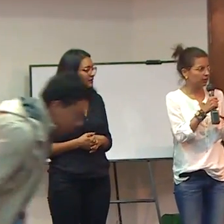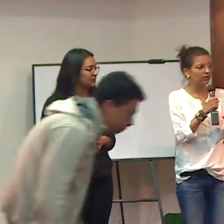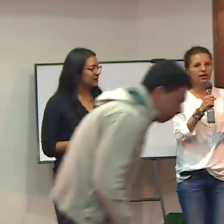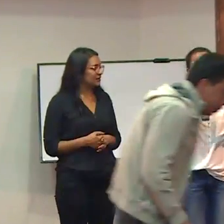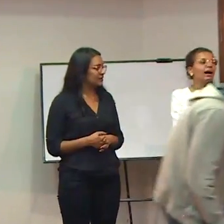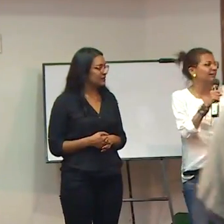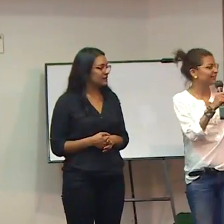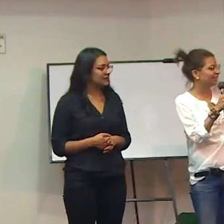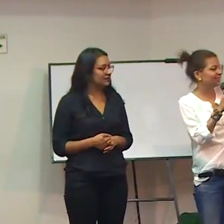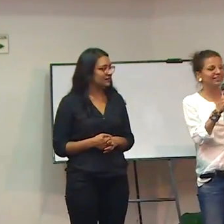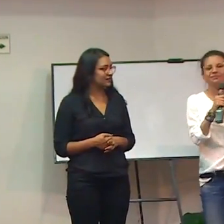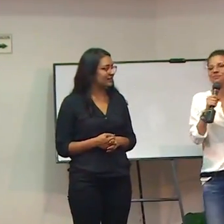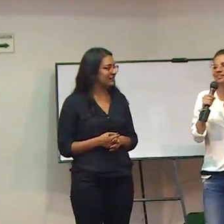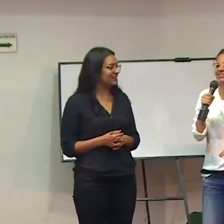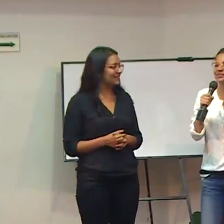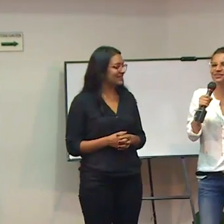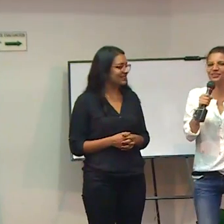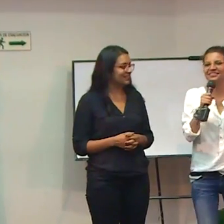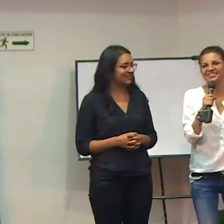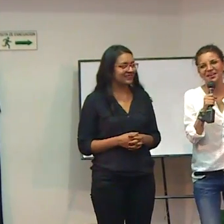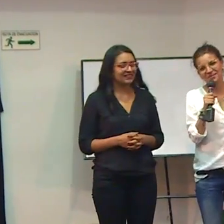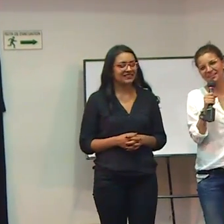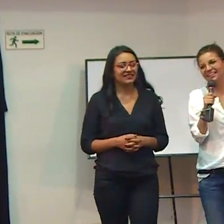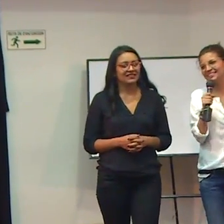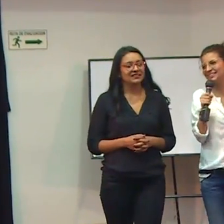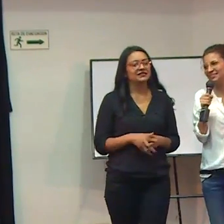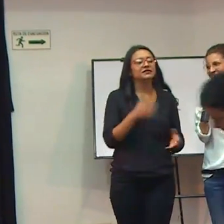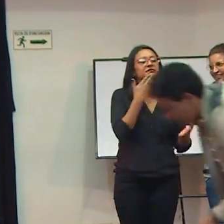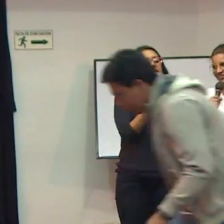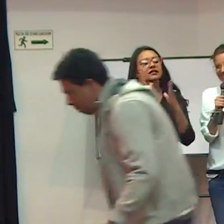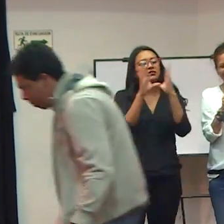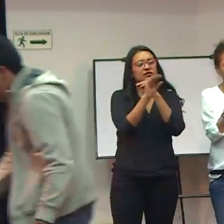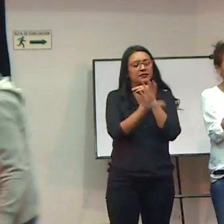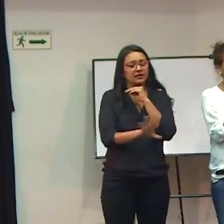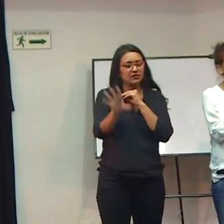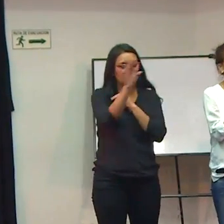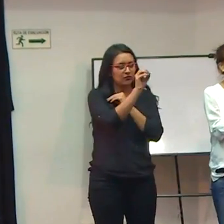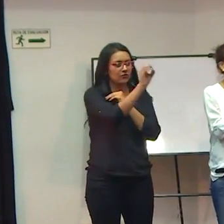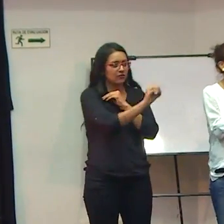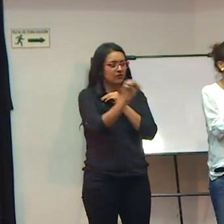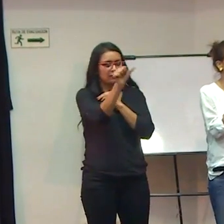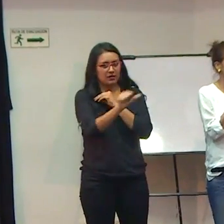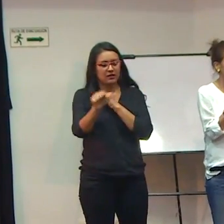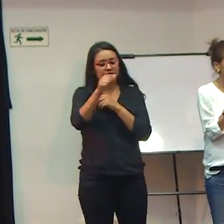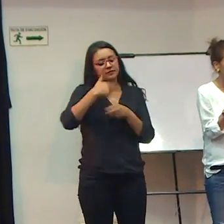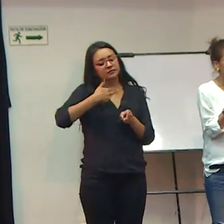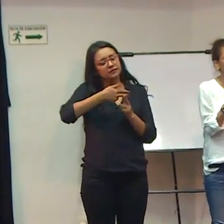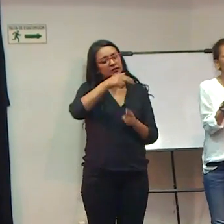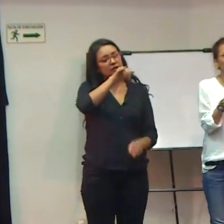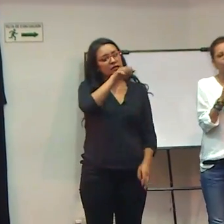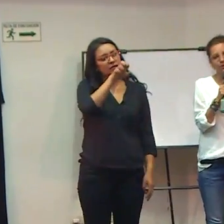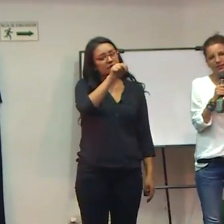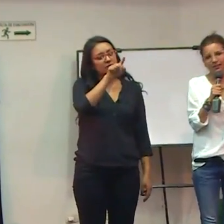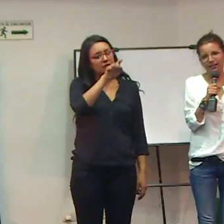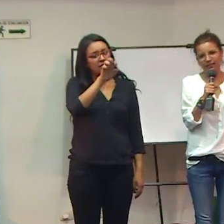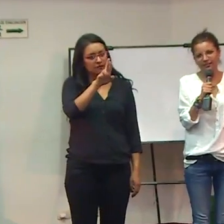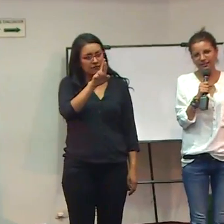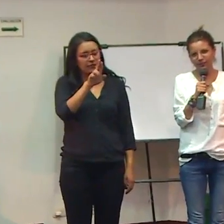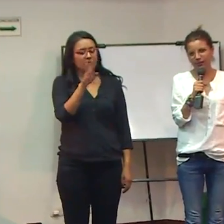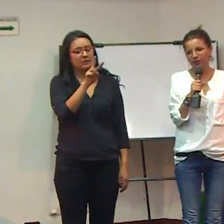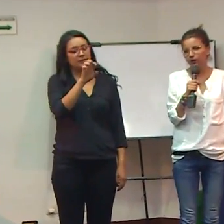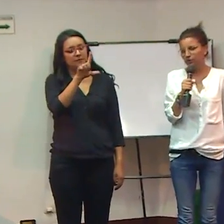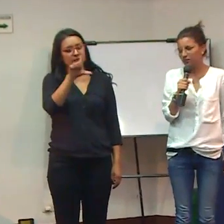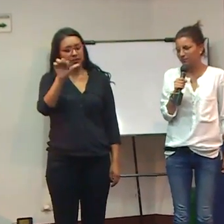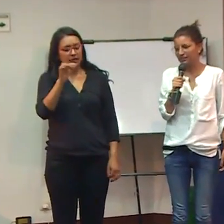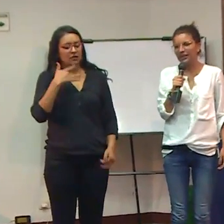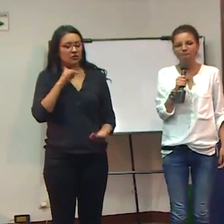Ah, ok. Ah, ya entendí. La instrucción. Buenas noches para todos y todas. Mi nombre es Jennifer Villa. Soy docente de la